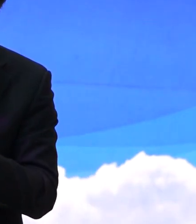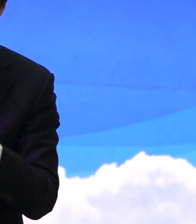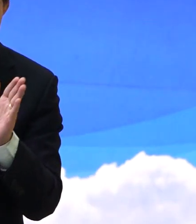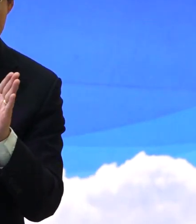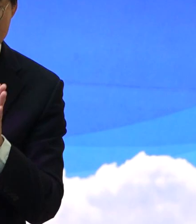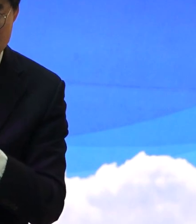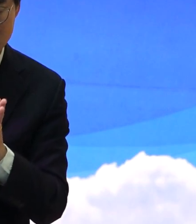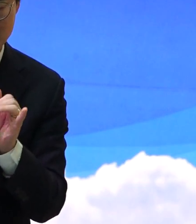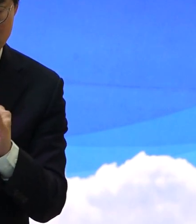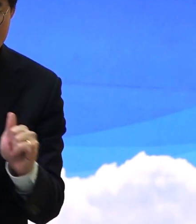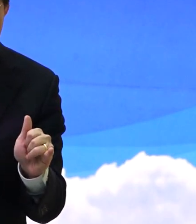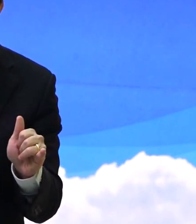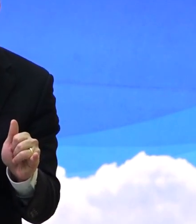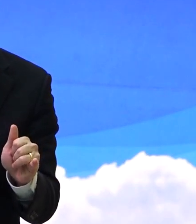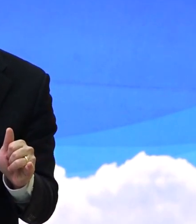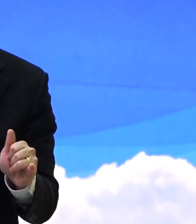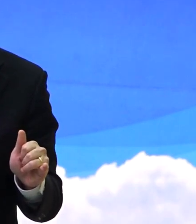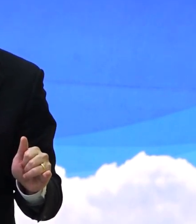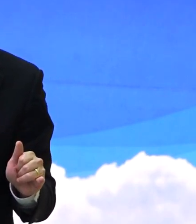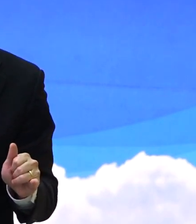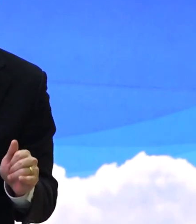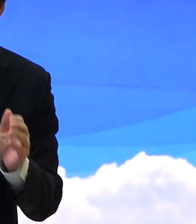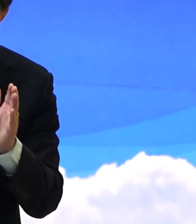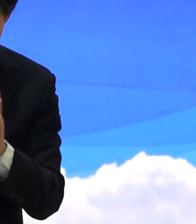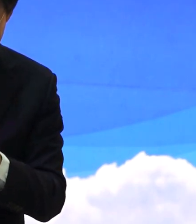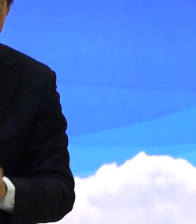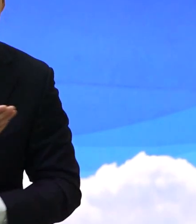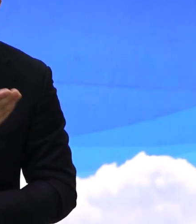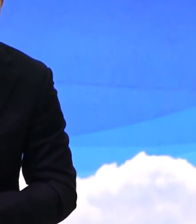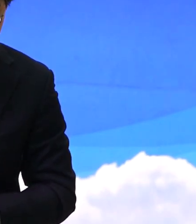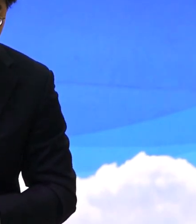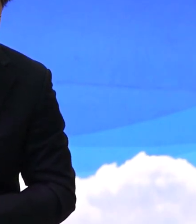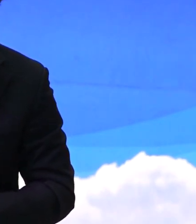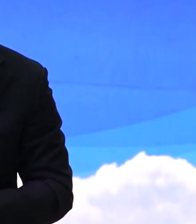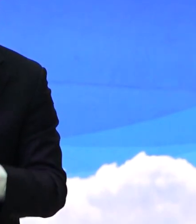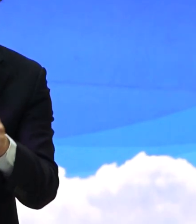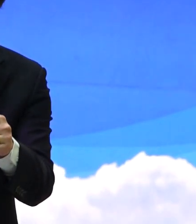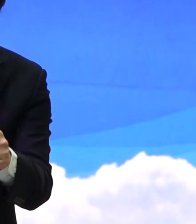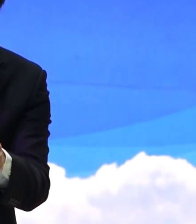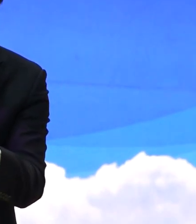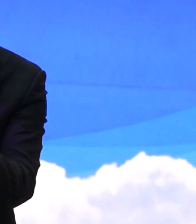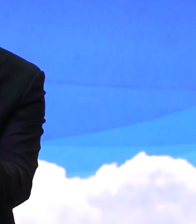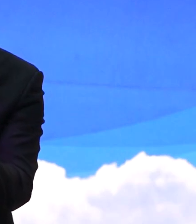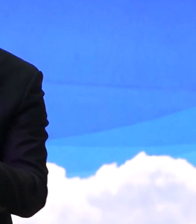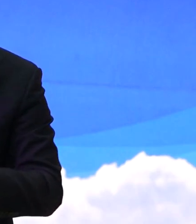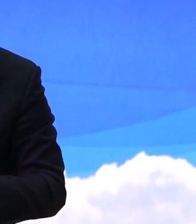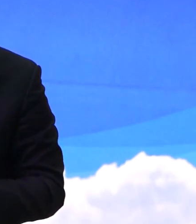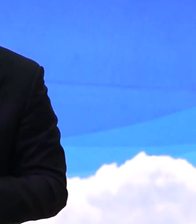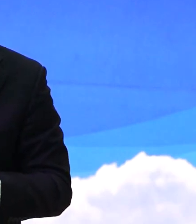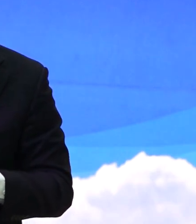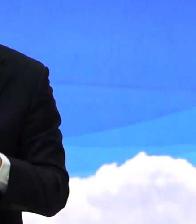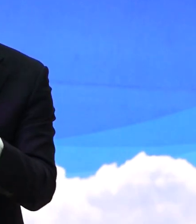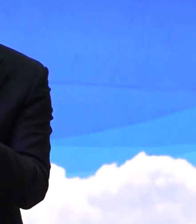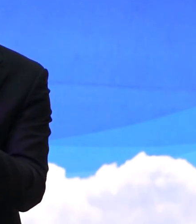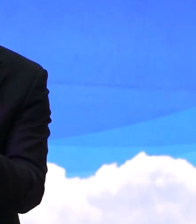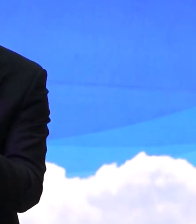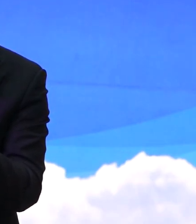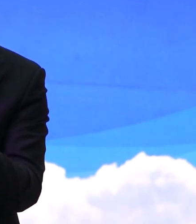사람을 찾으실 때에 우리가 하나님께 찾은 바 되게 하여 주시고 그렇게 주님께 붙들려 쓰임받게